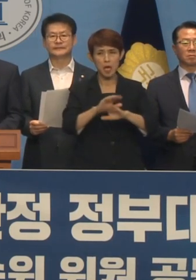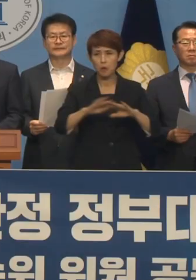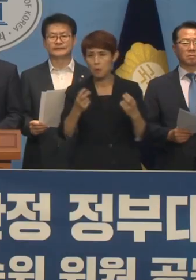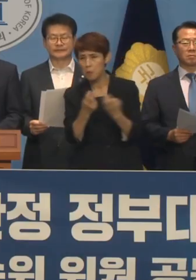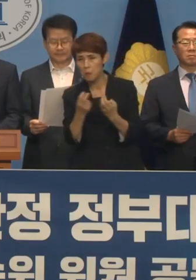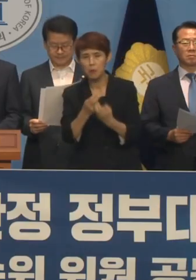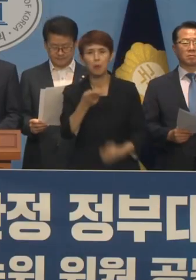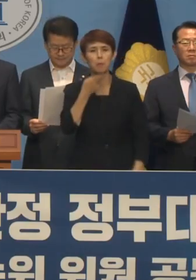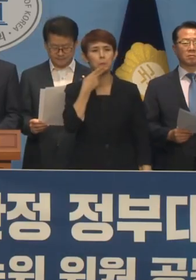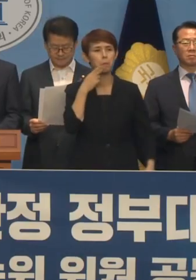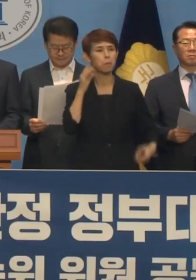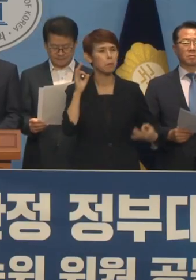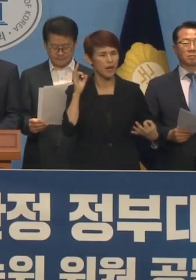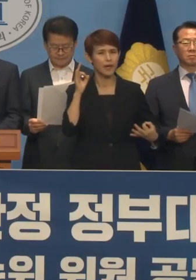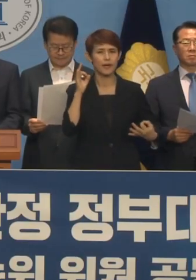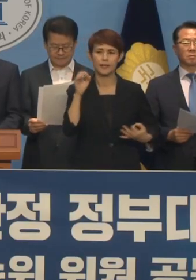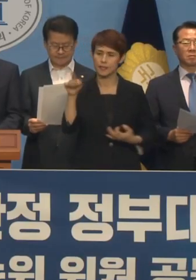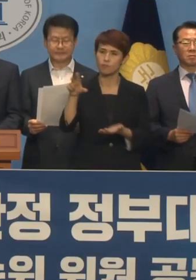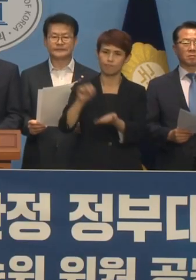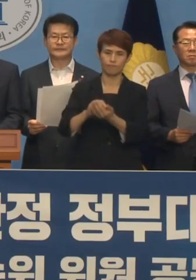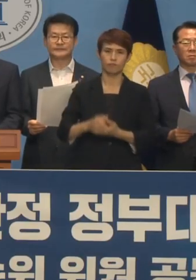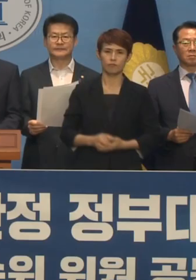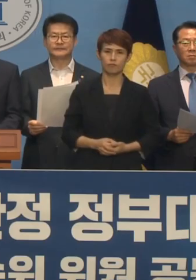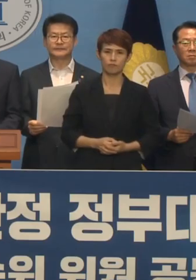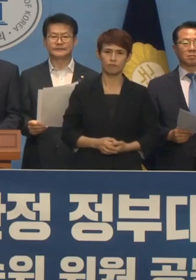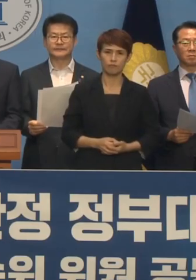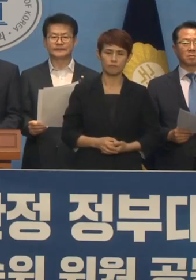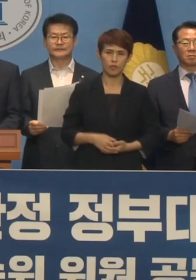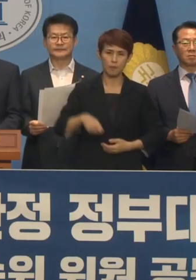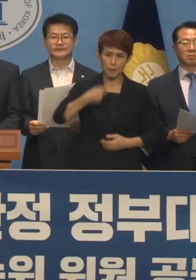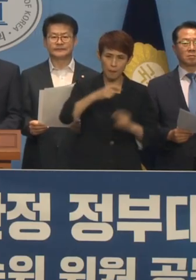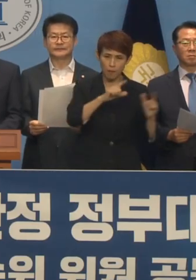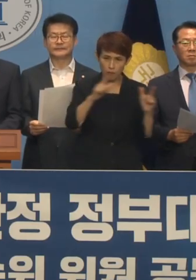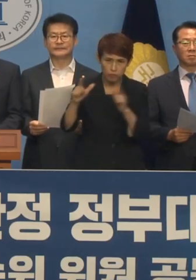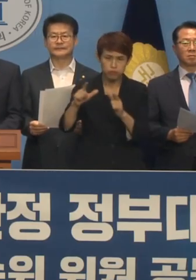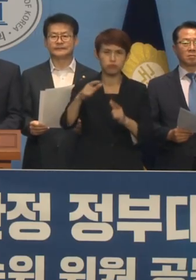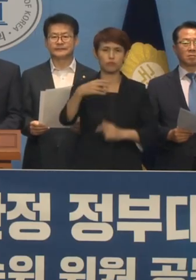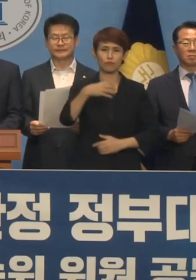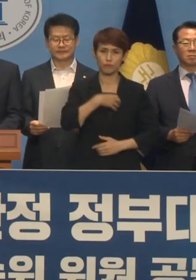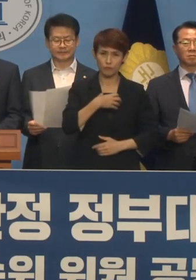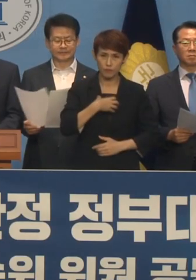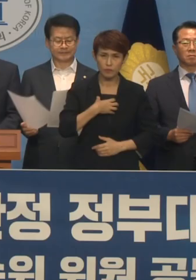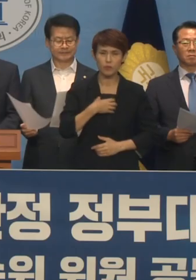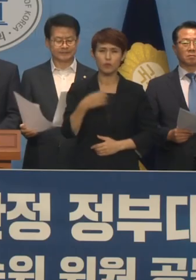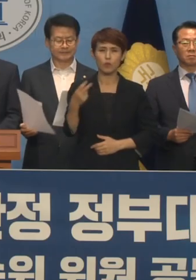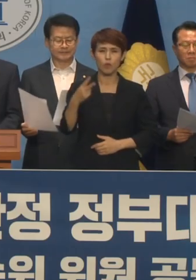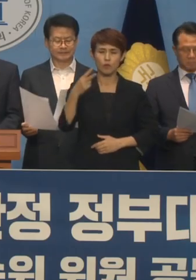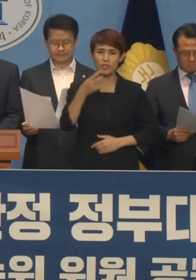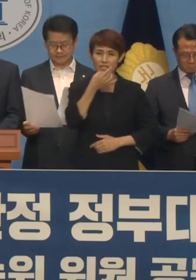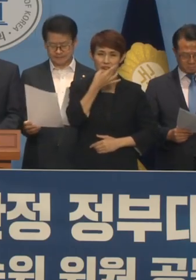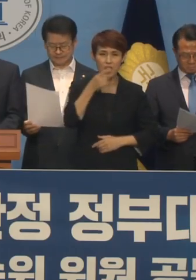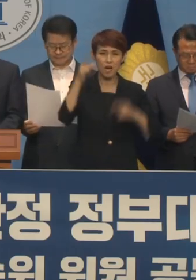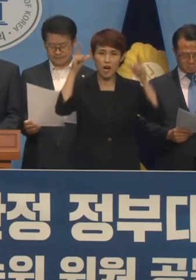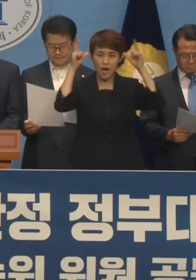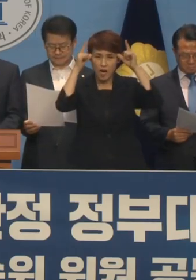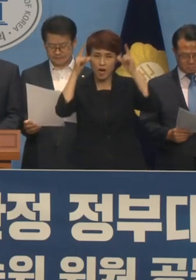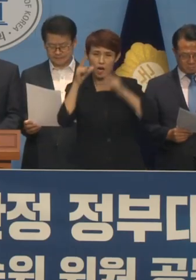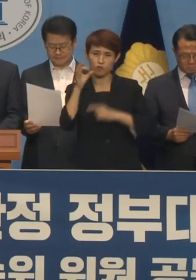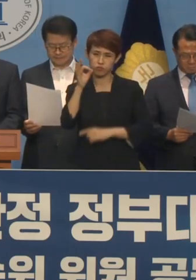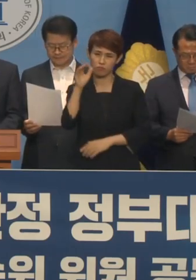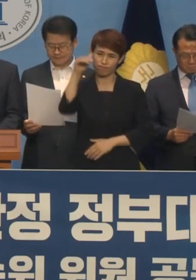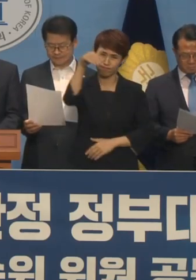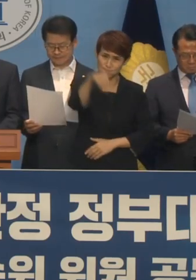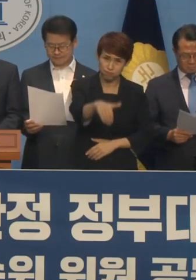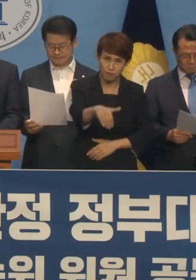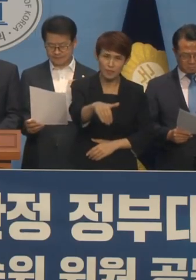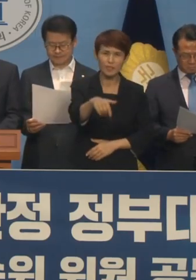없다. 이에 식량 위기에 대응하고 쌀과 한우 가격 하락 및 농가 경영